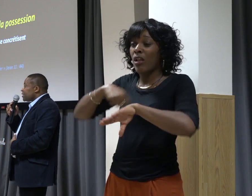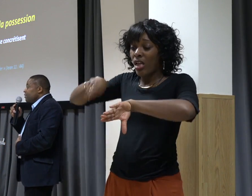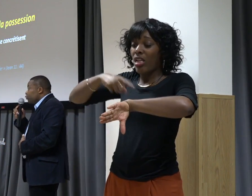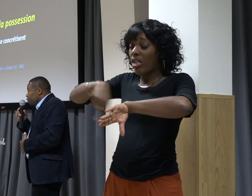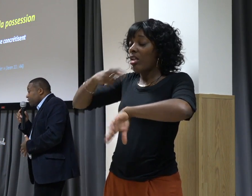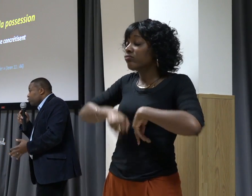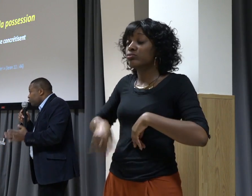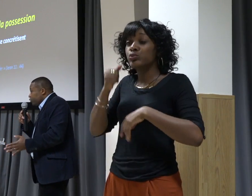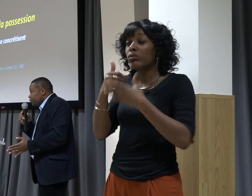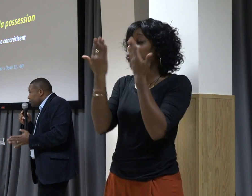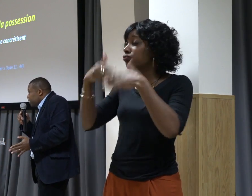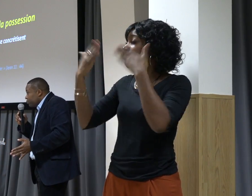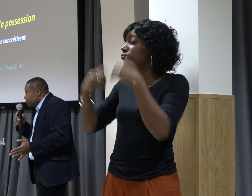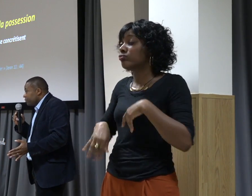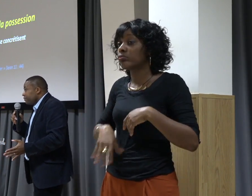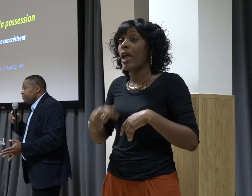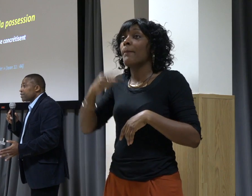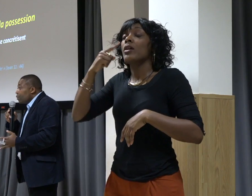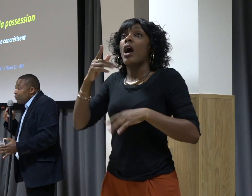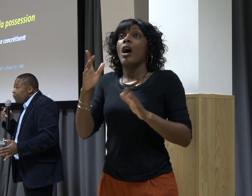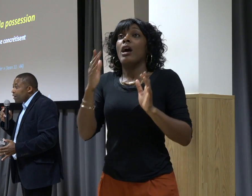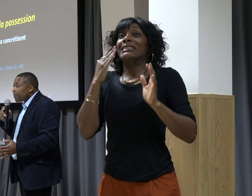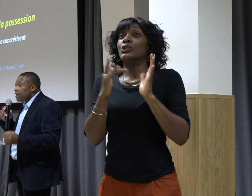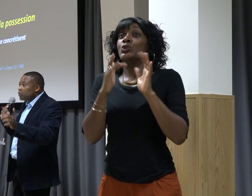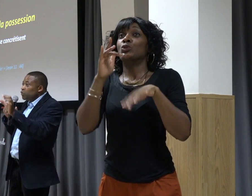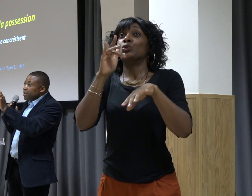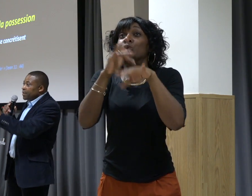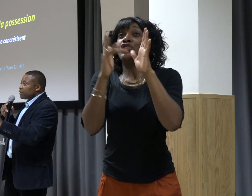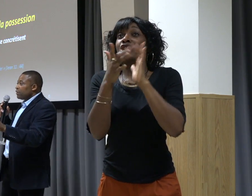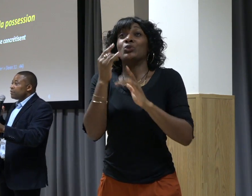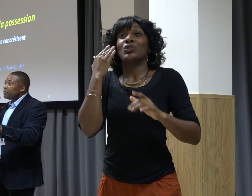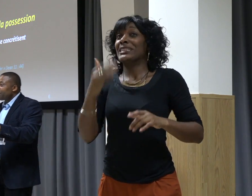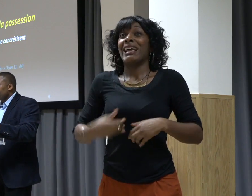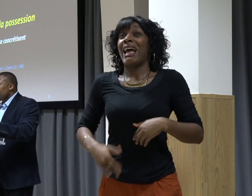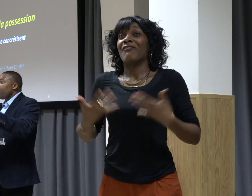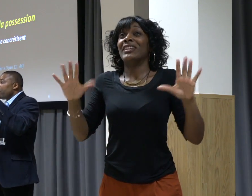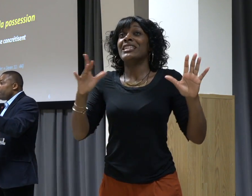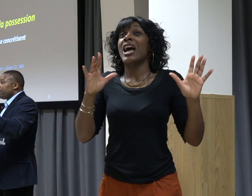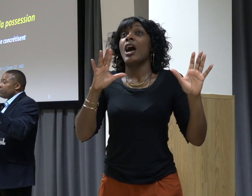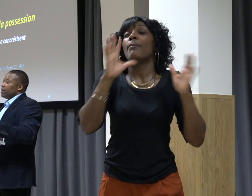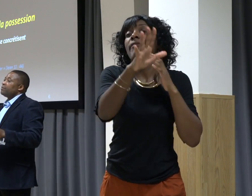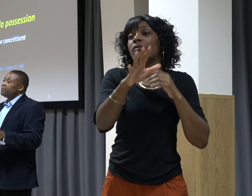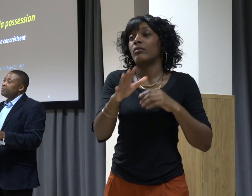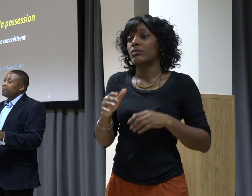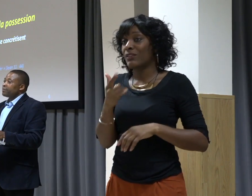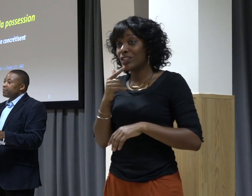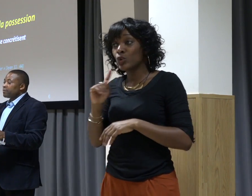qui s'est dit aujourd'hui si je touche juste Jésus, c'est bon pour moi. Toutes ces personnes ont fait le pas de foi.